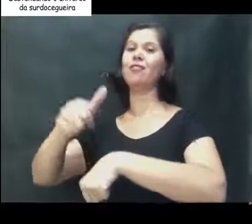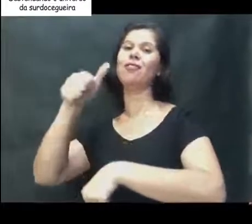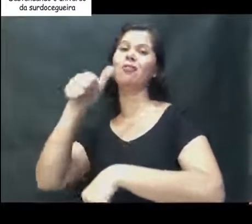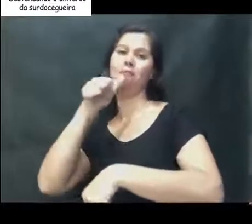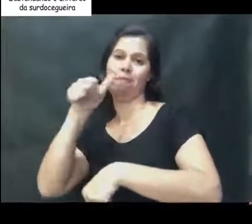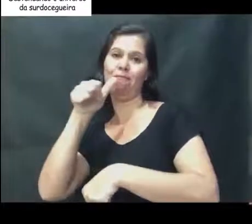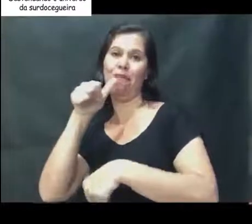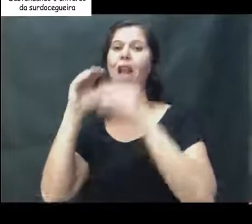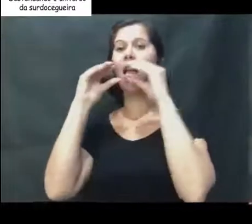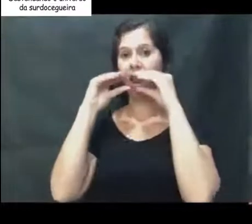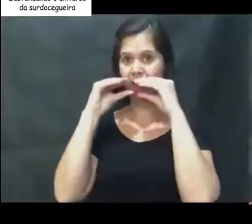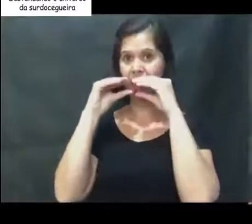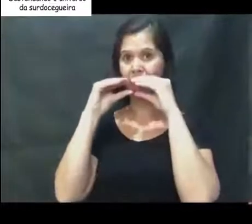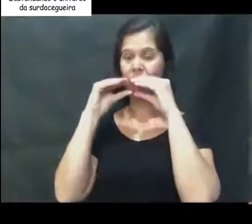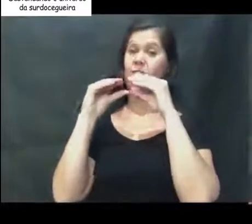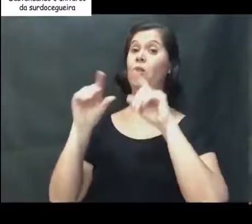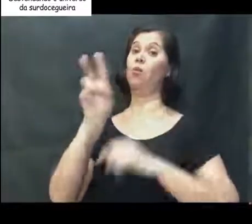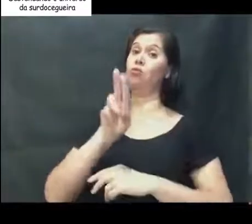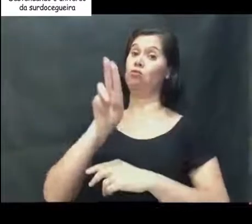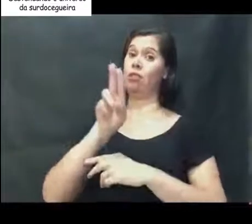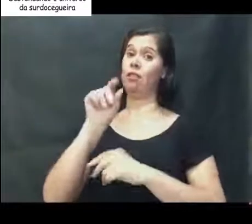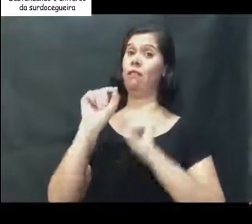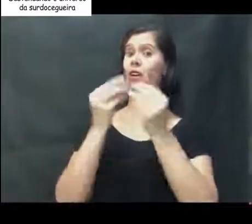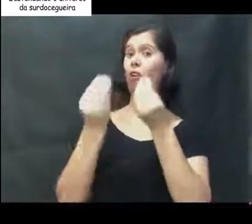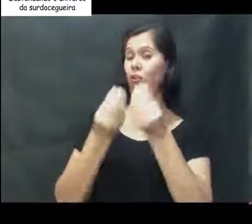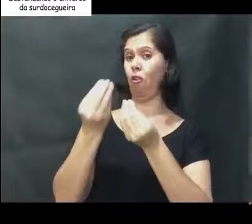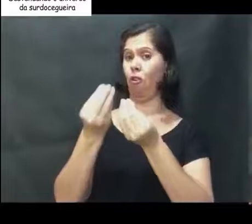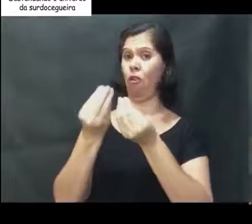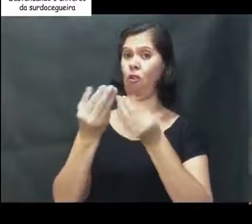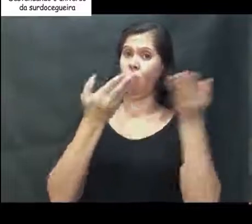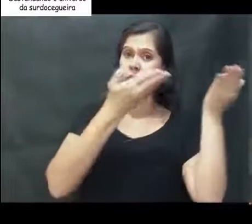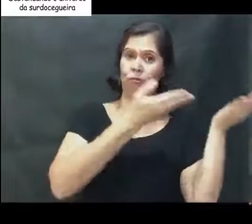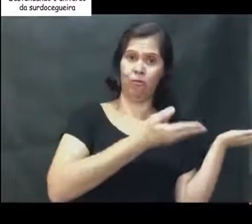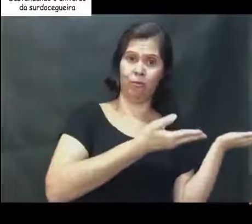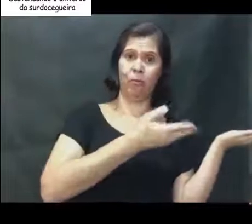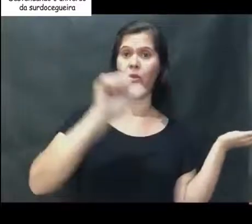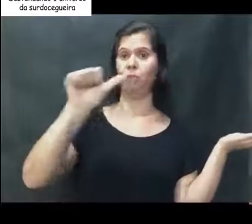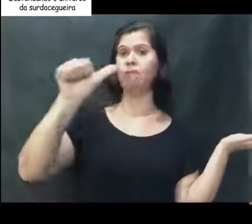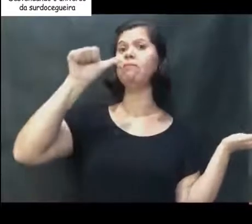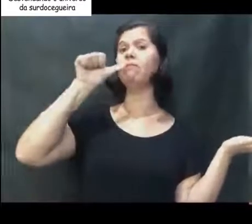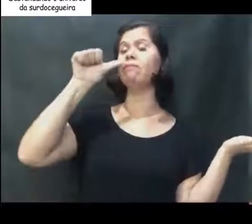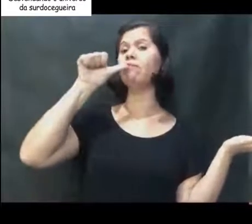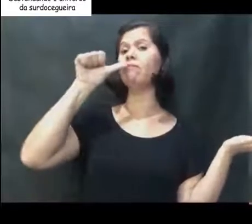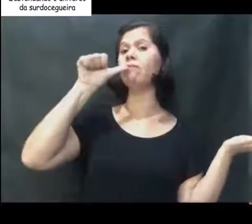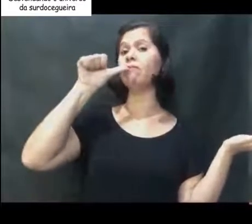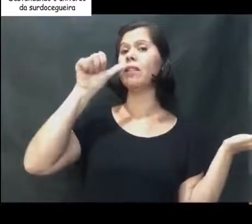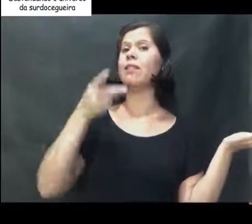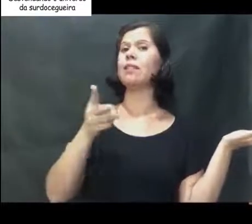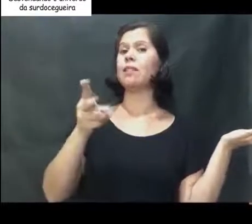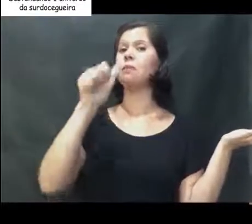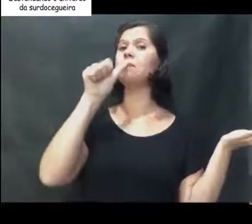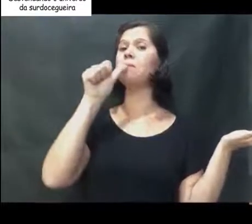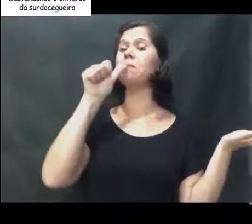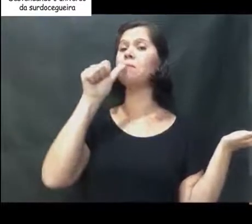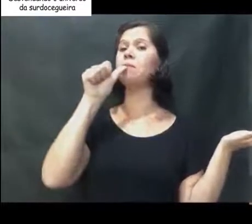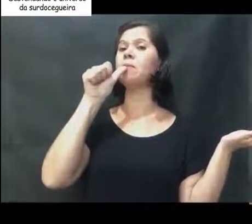os dedos esticados, né? E encostando na boca. Na verdade, o polegar encostando na